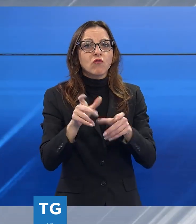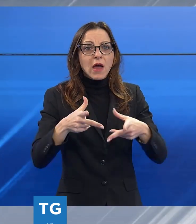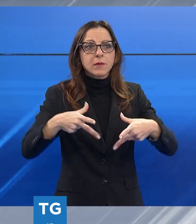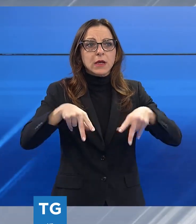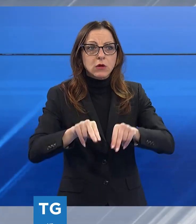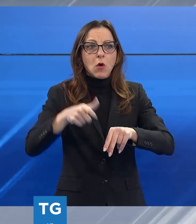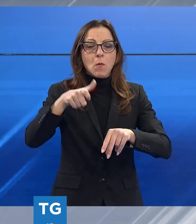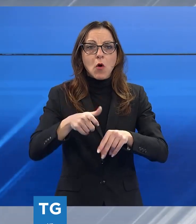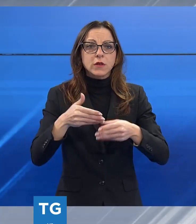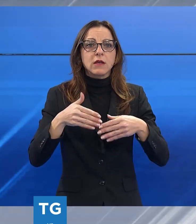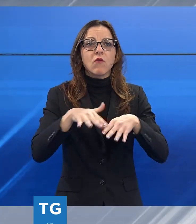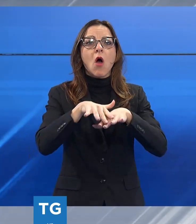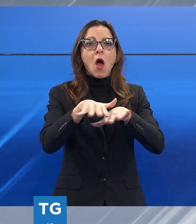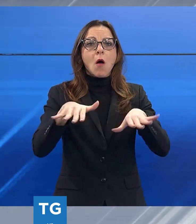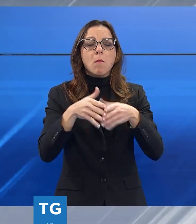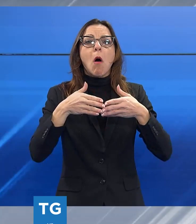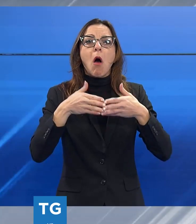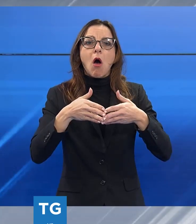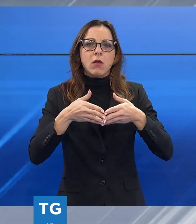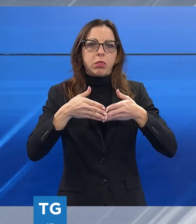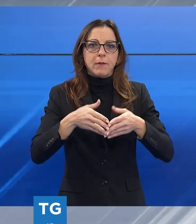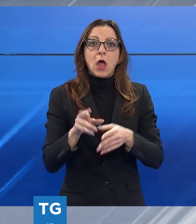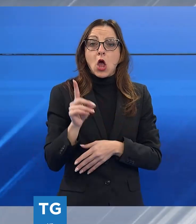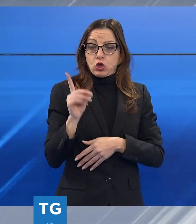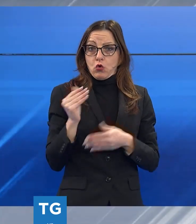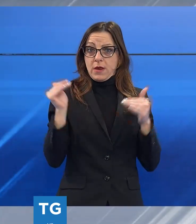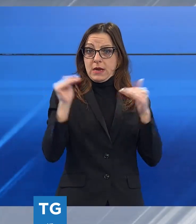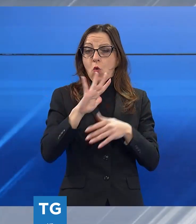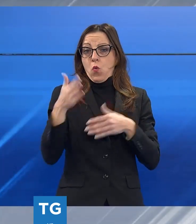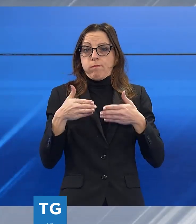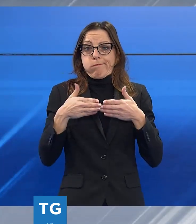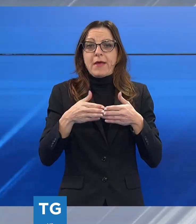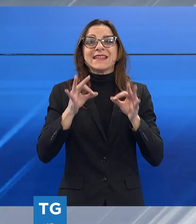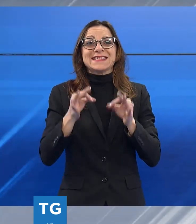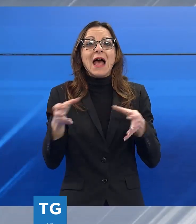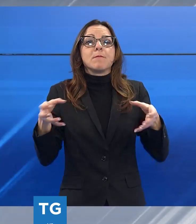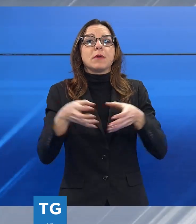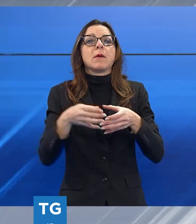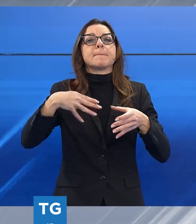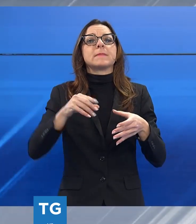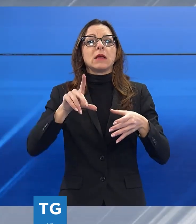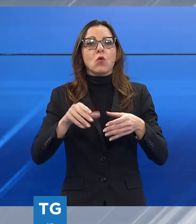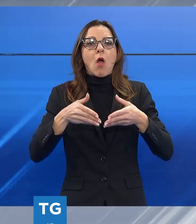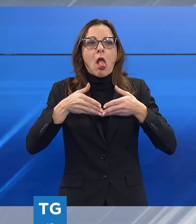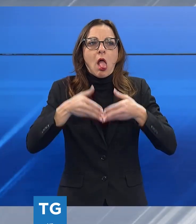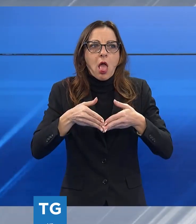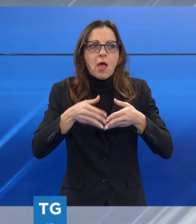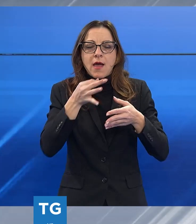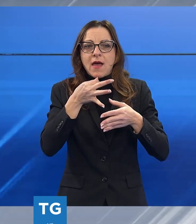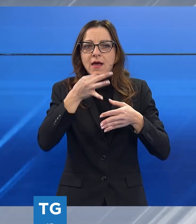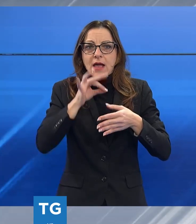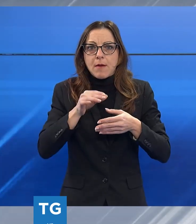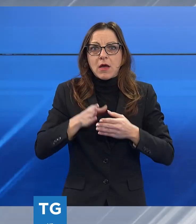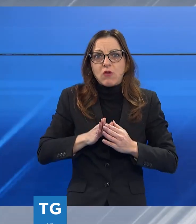dell'inagibilità dell'avamporto. Domenica notte un altro peschereccio, sempre della flotta Milù, è rimasto incagliato, riuscendo stavolta a liberarsi dopo lunghe